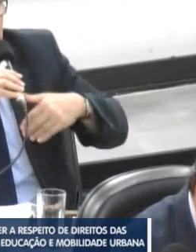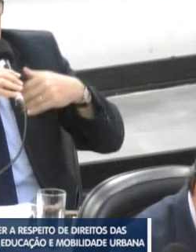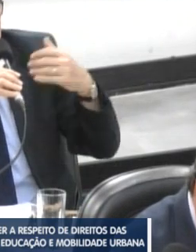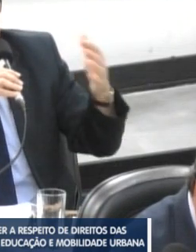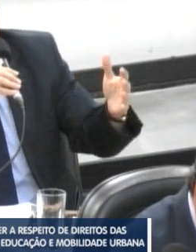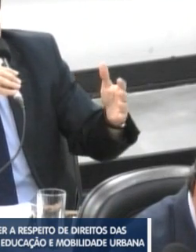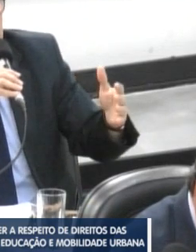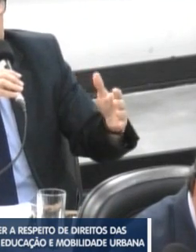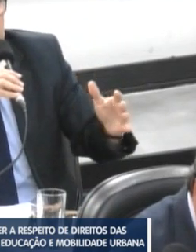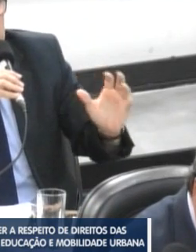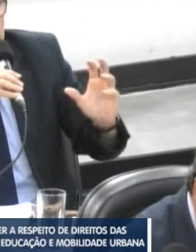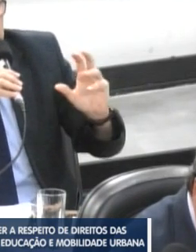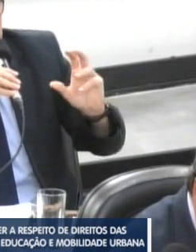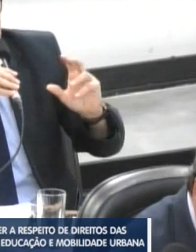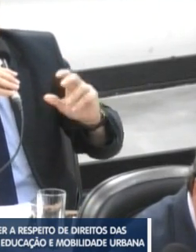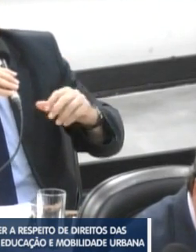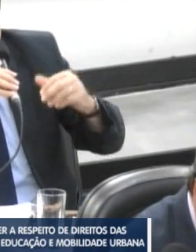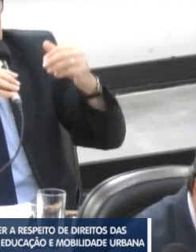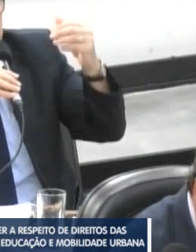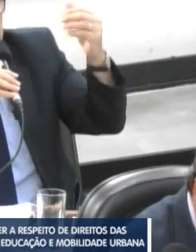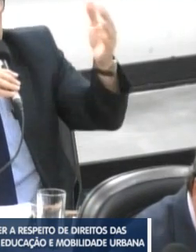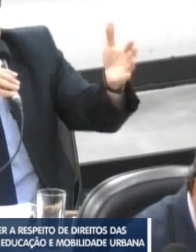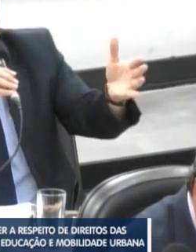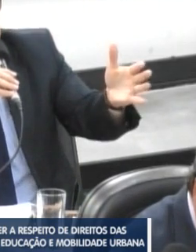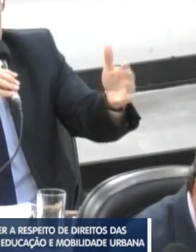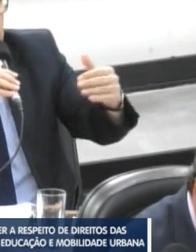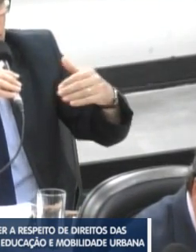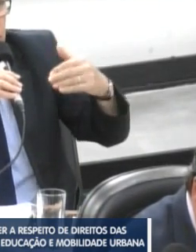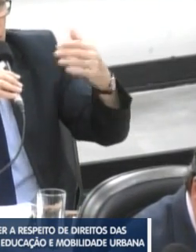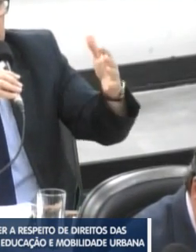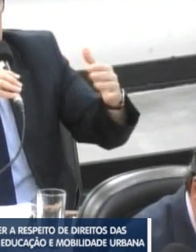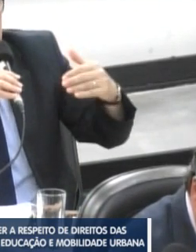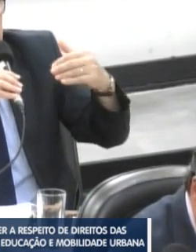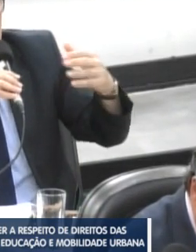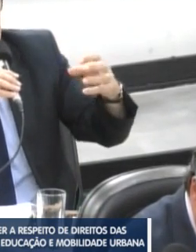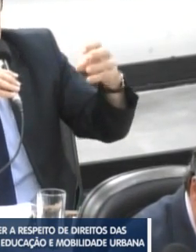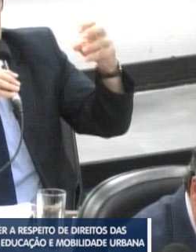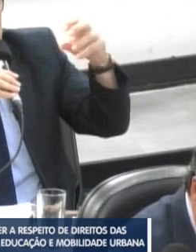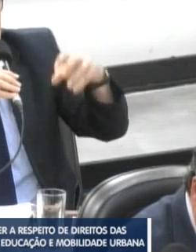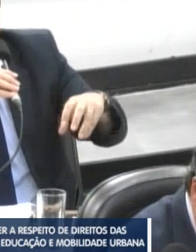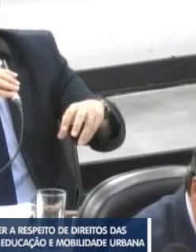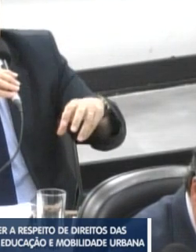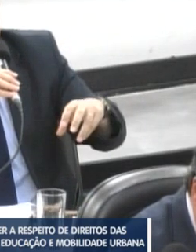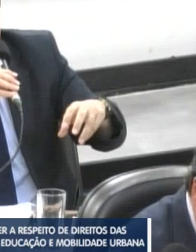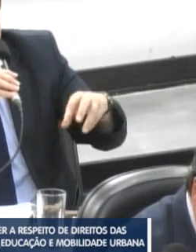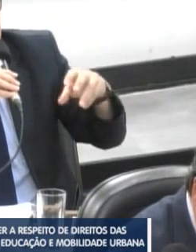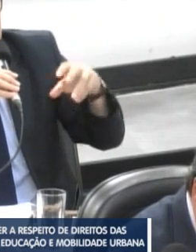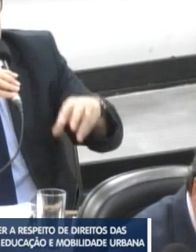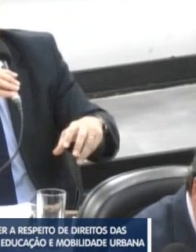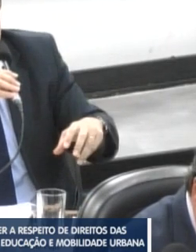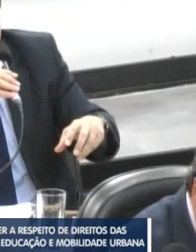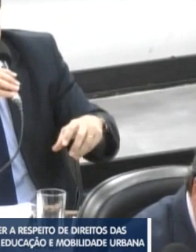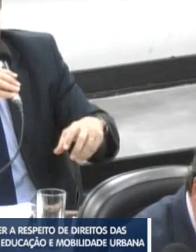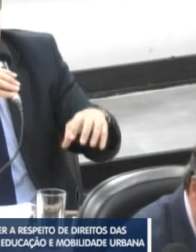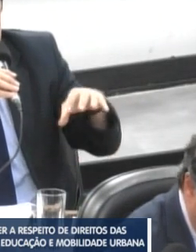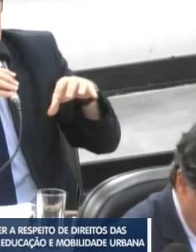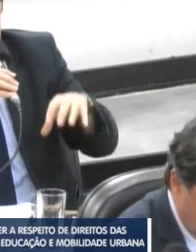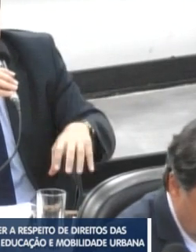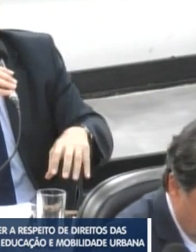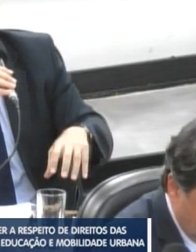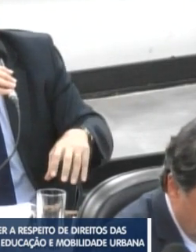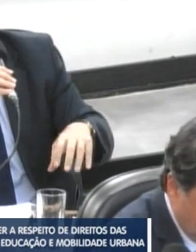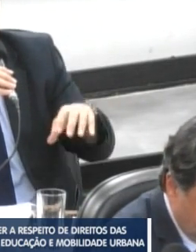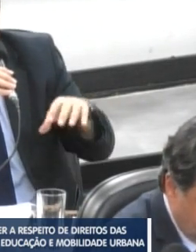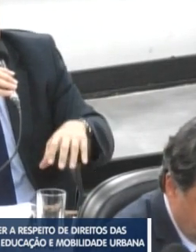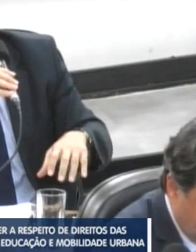advogado, tem muita coisa que depende, a iniciativa tem que ser do governo federal, tal, mas o que for possível legislar a nível municipal e for